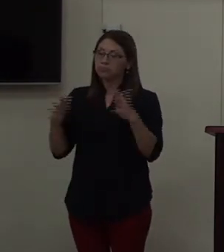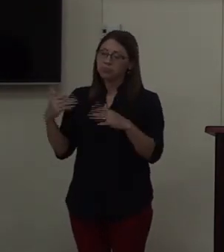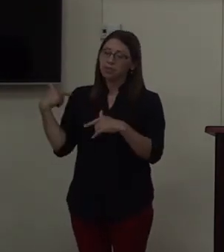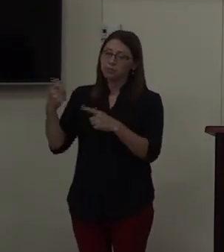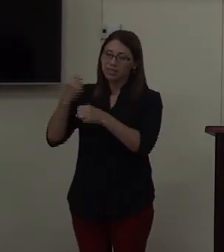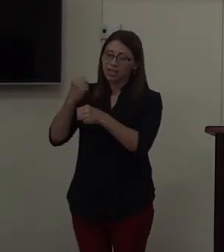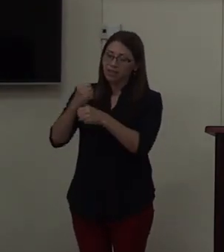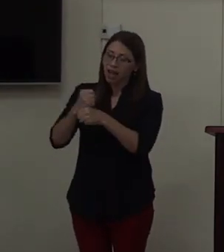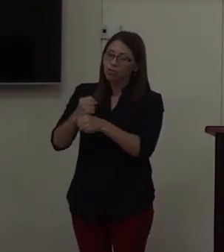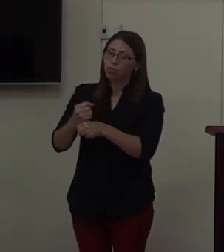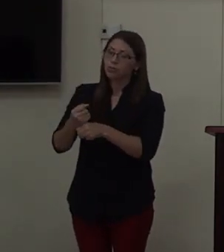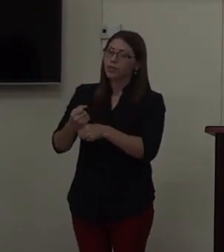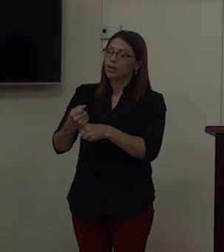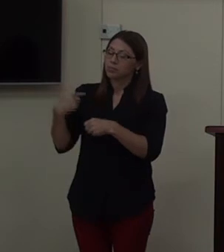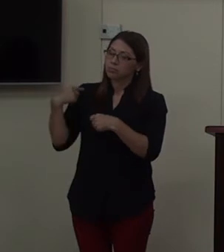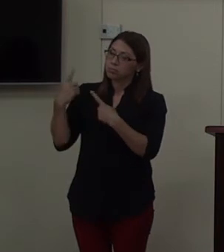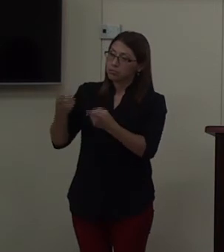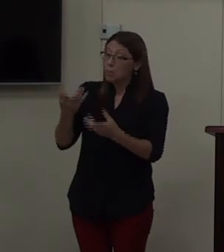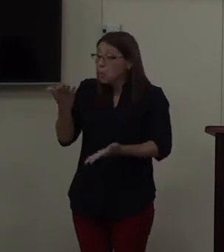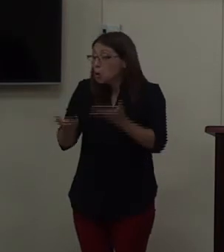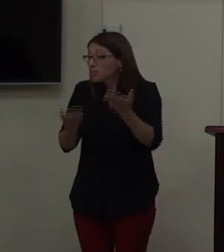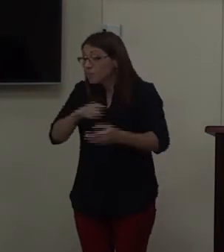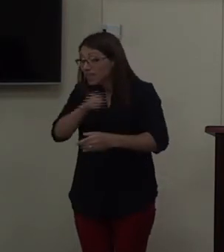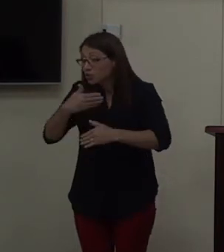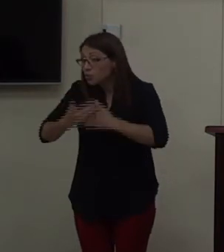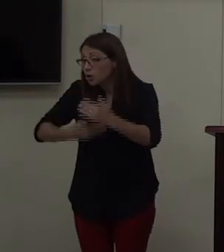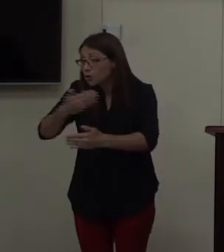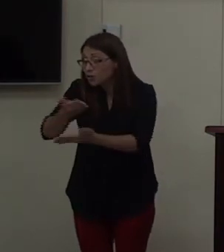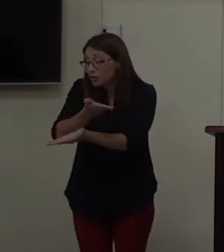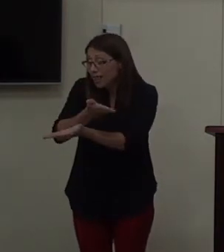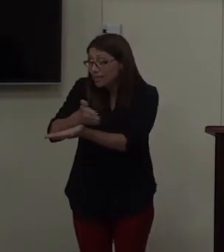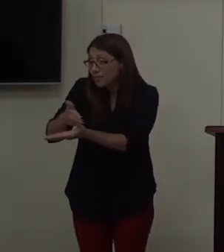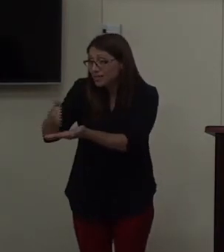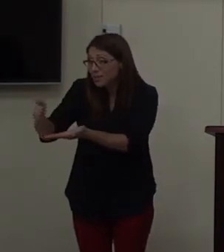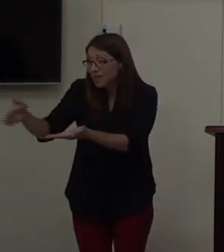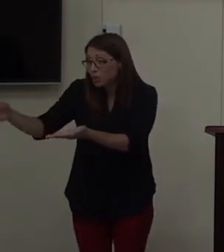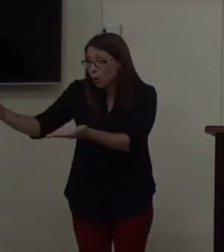en que posiblemente en estos procesos de desplazamiento donde lo cultural es